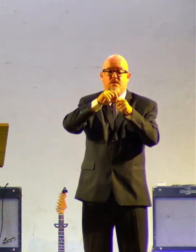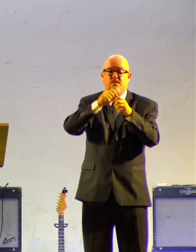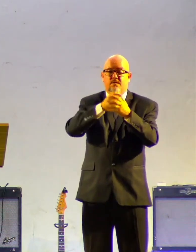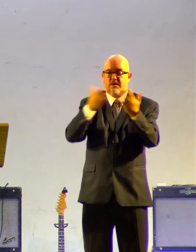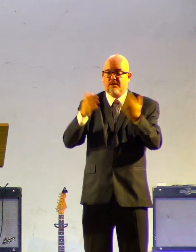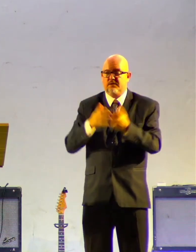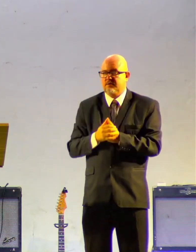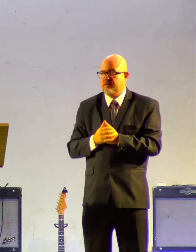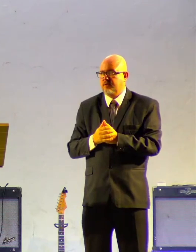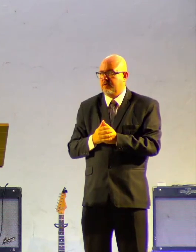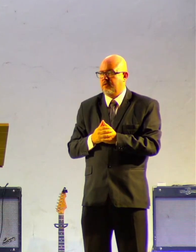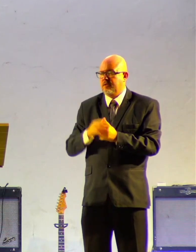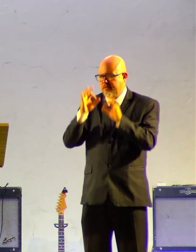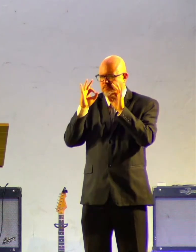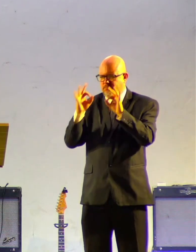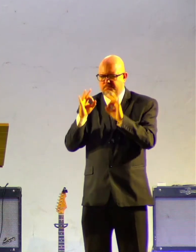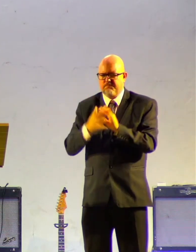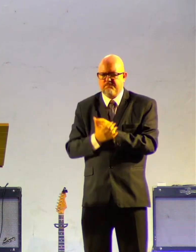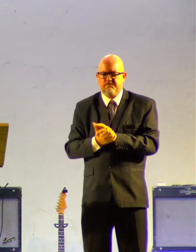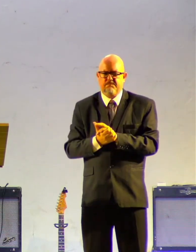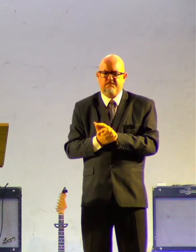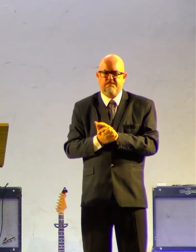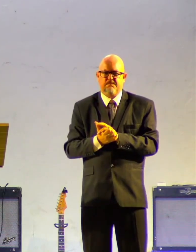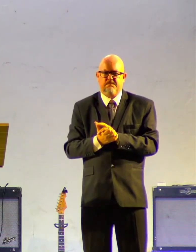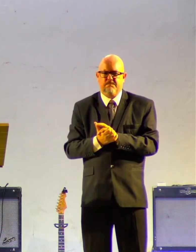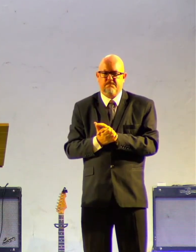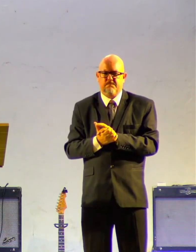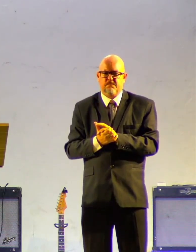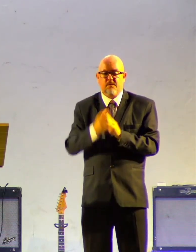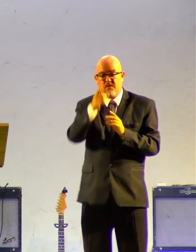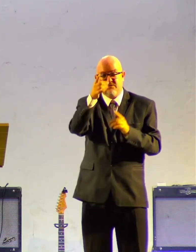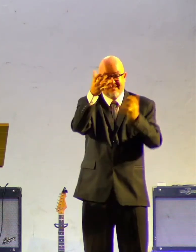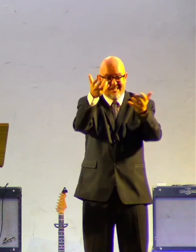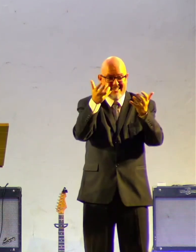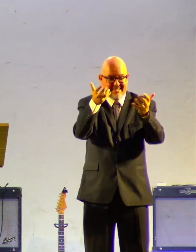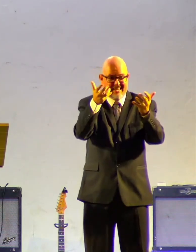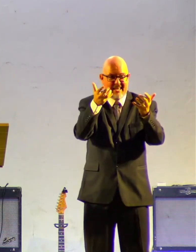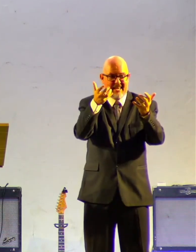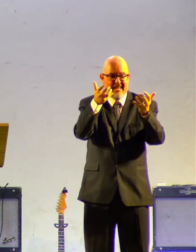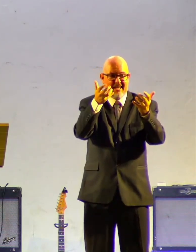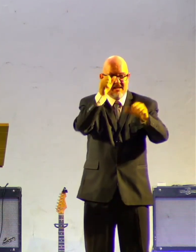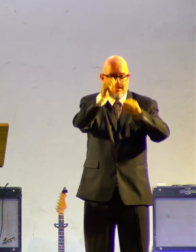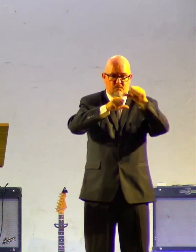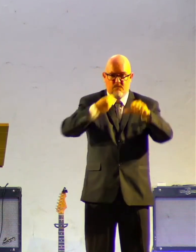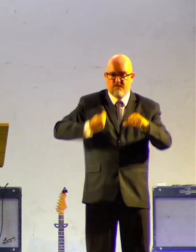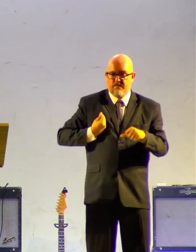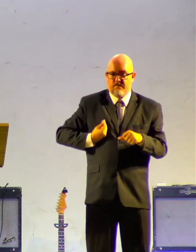esta: honestamente, você quer avivamento?